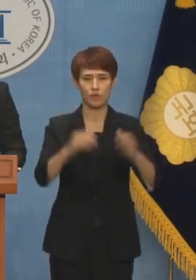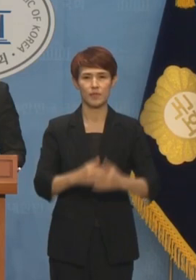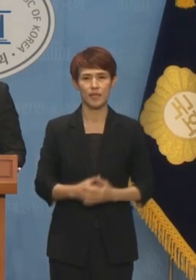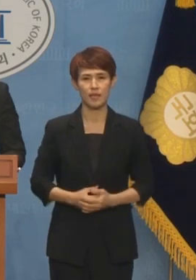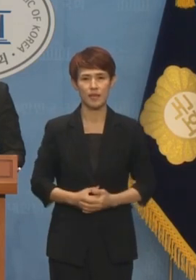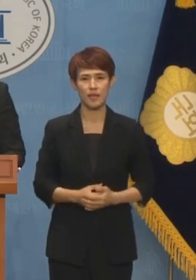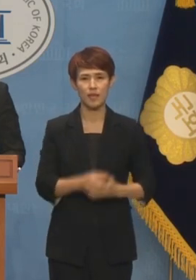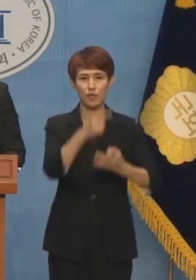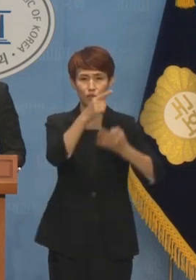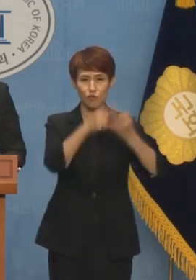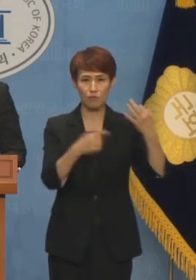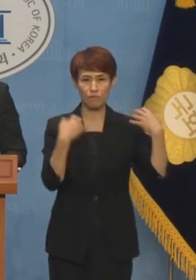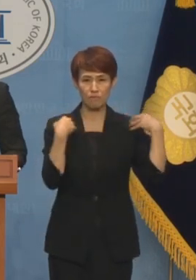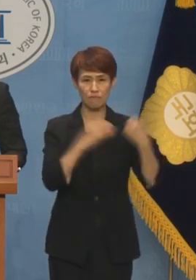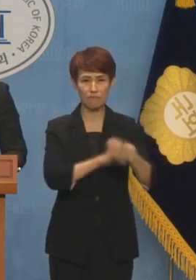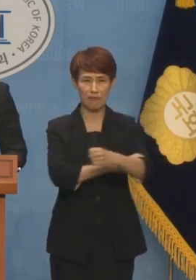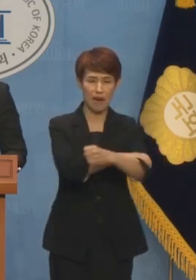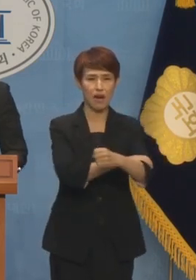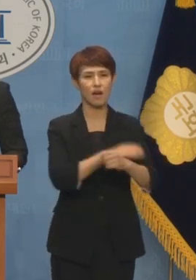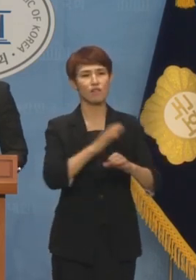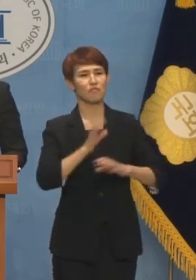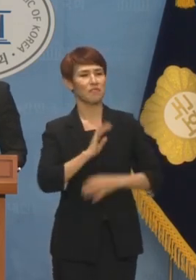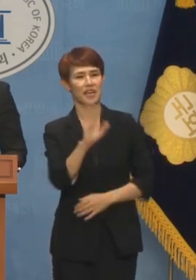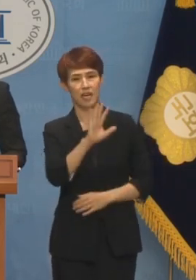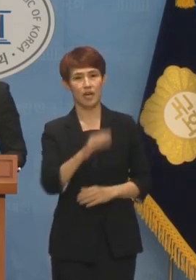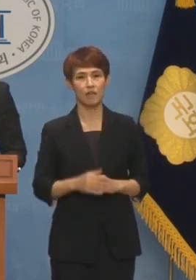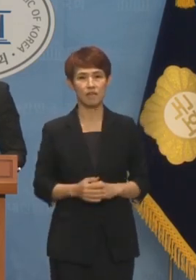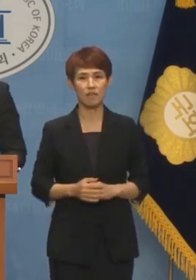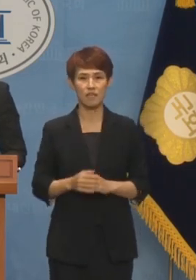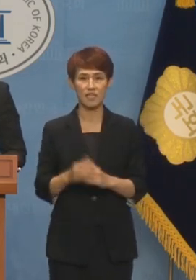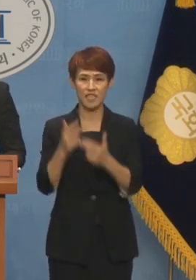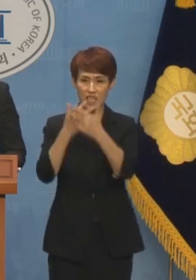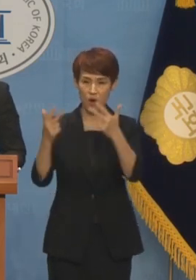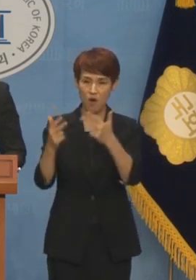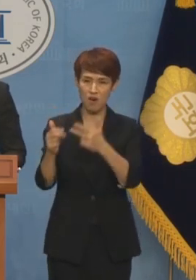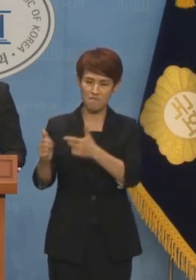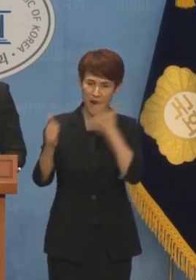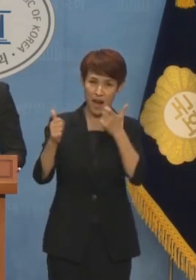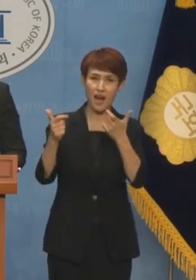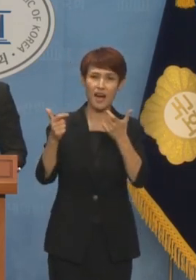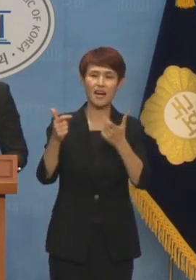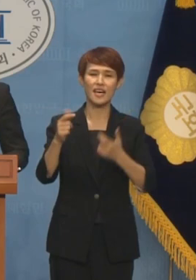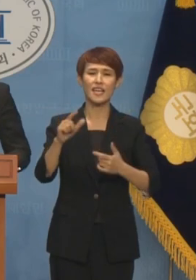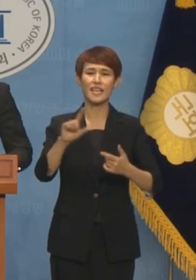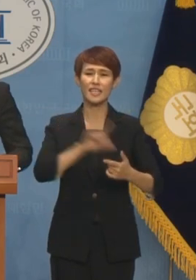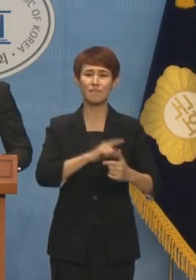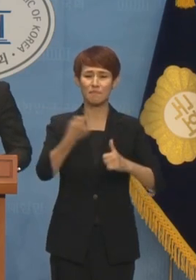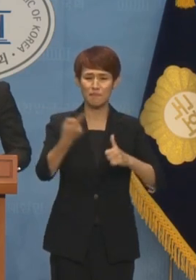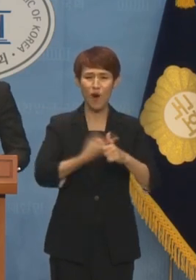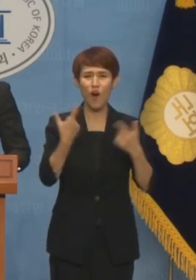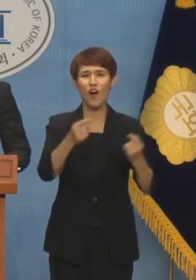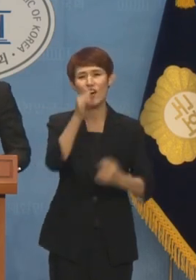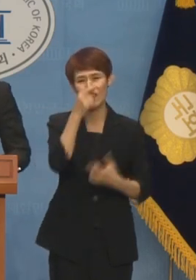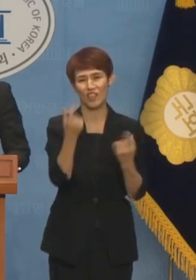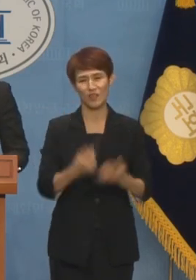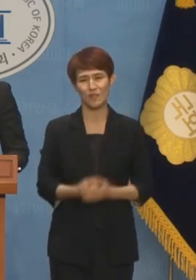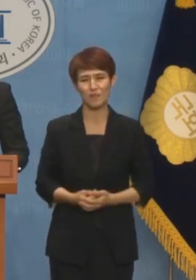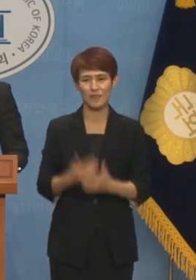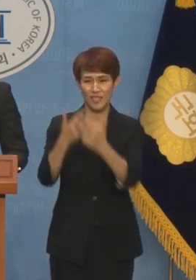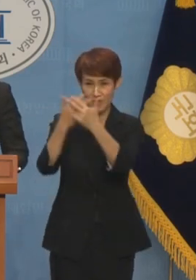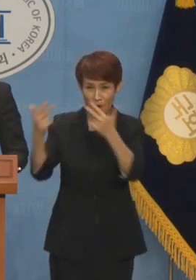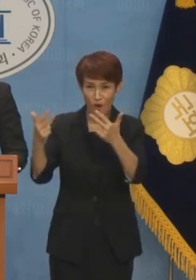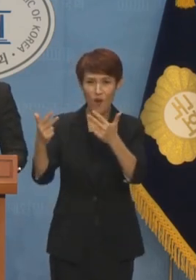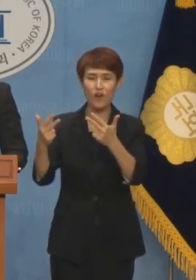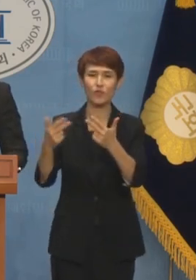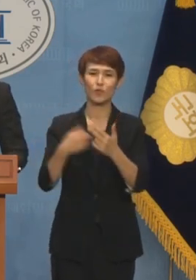윤핵관들의 횡포를 두려워하지 않고 제가 이재명 저격수라는 과분한 별명을 얻었던 것처럼 이재명 대표와